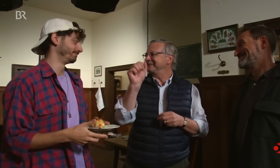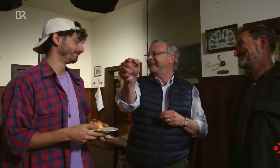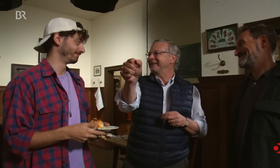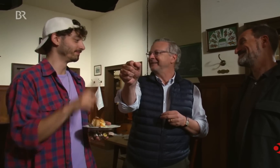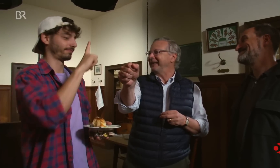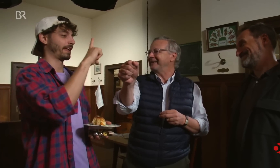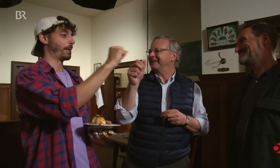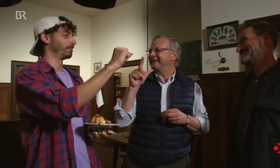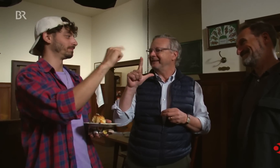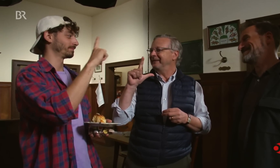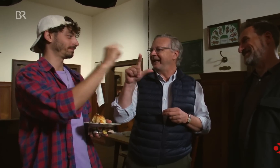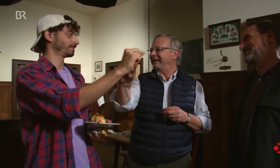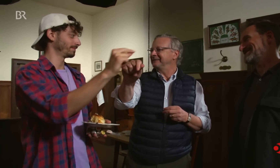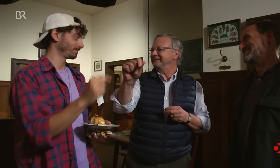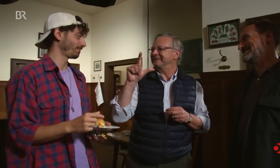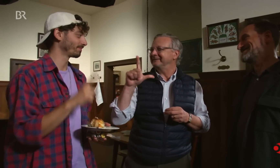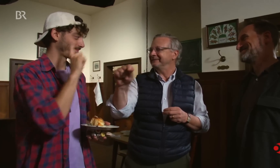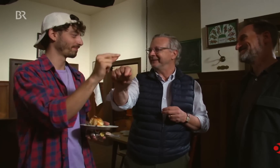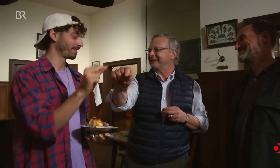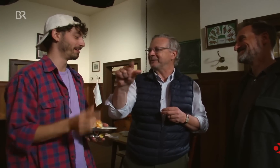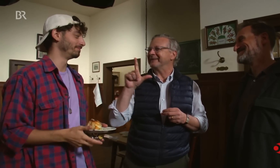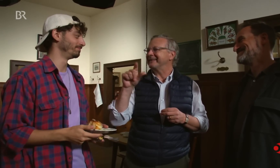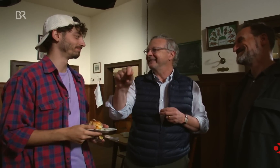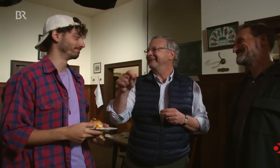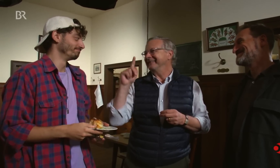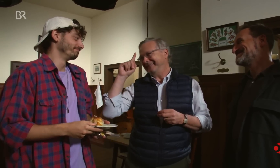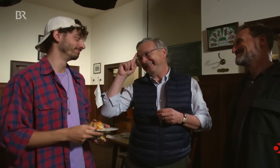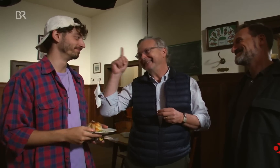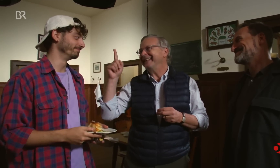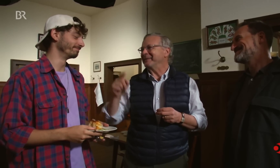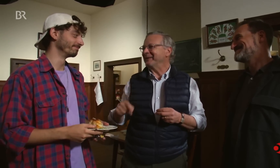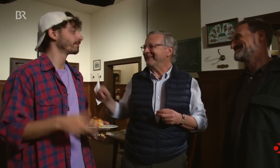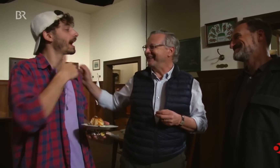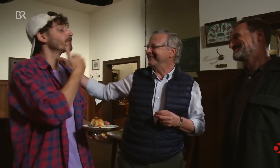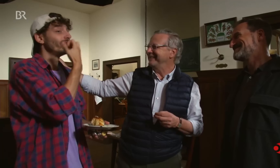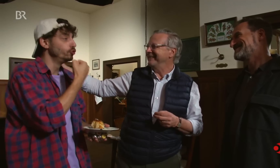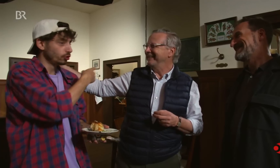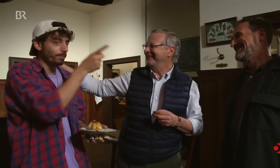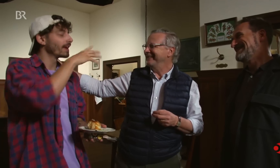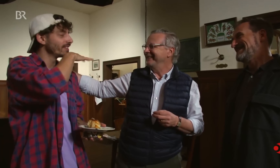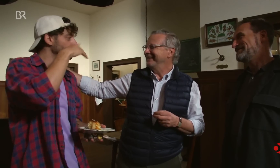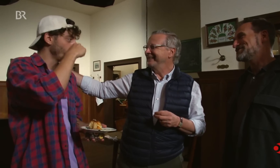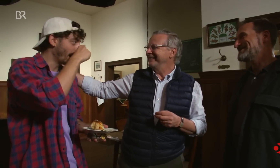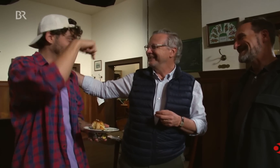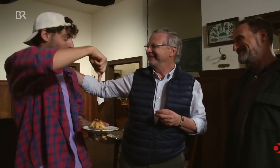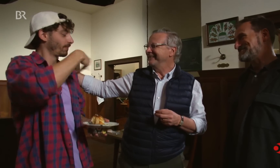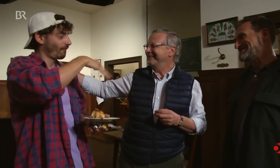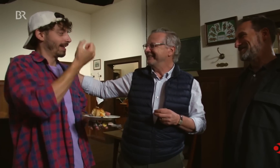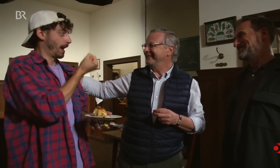Weg. Weg. Ah, dass du gehst. Dass du gehst. Habe ich auch gelernt. Ich wünsche euch ganz viel Spaß noch.